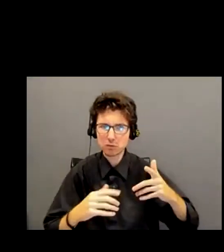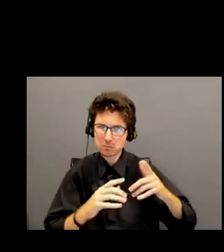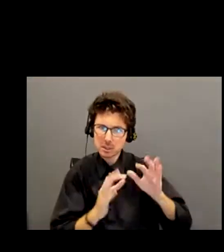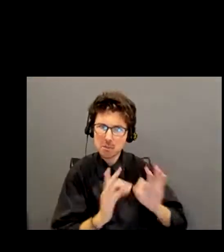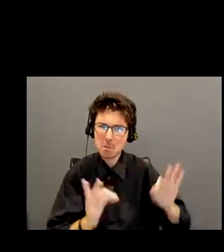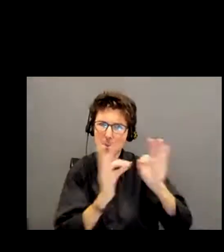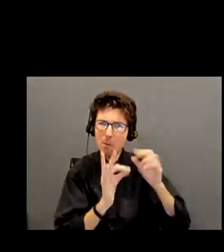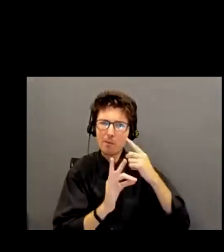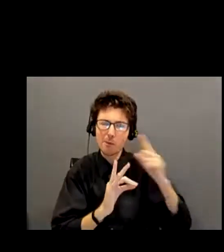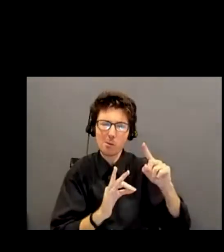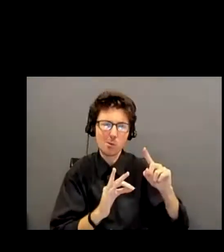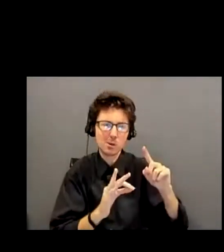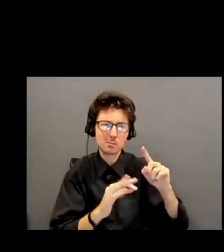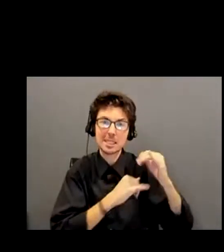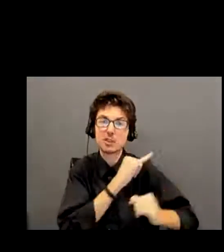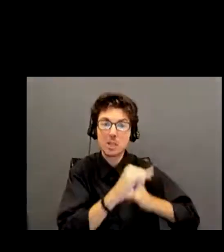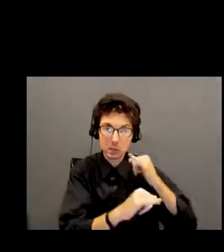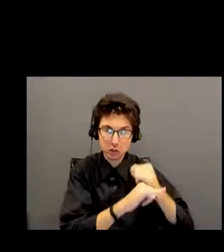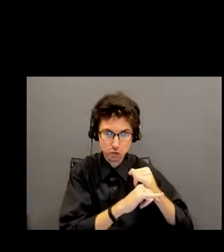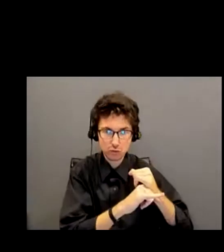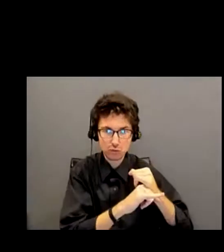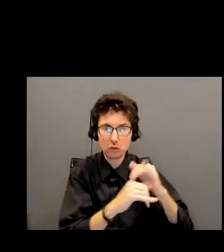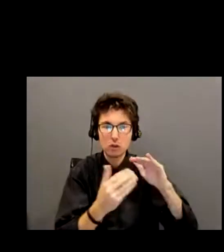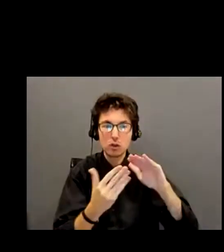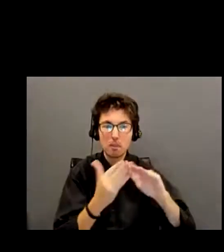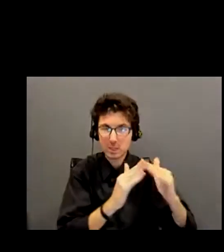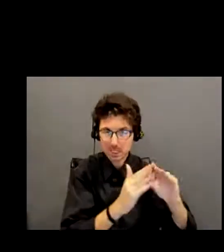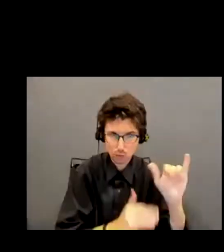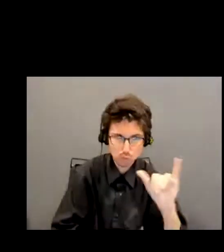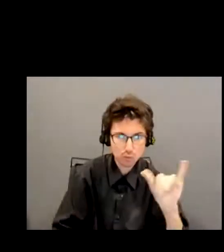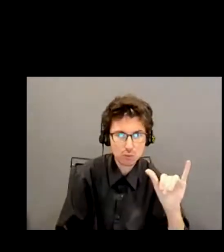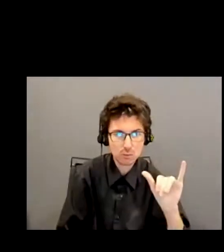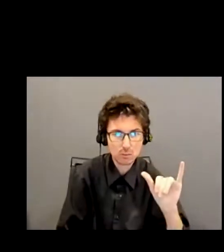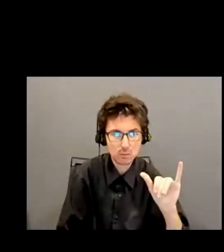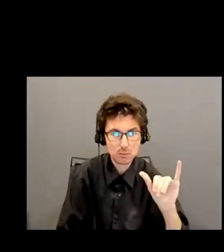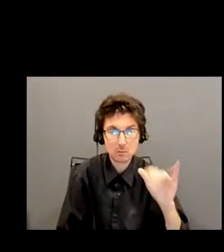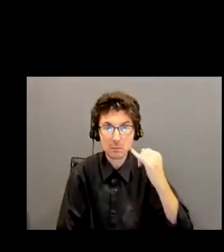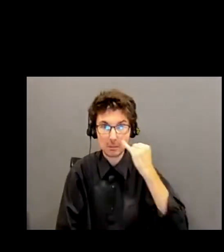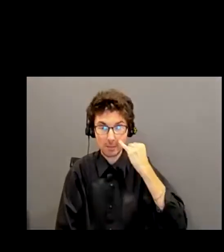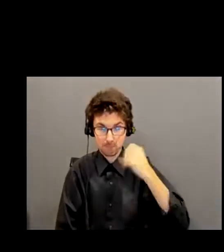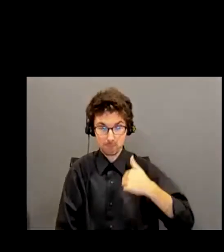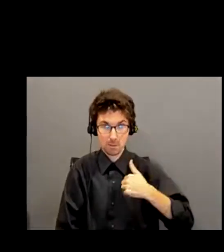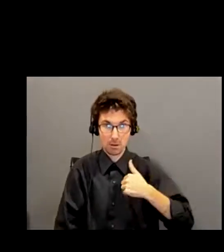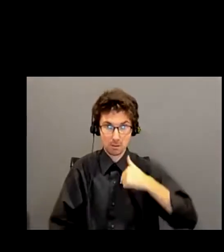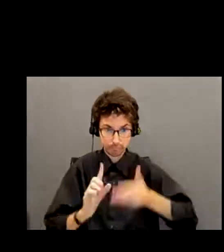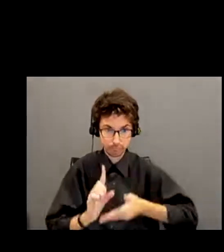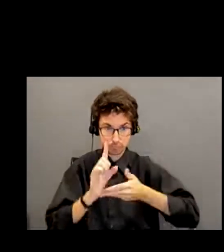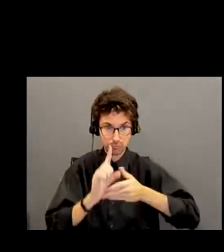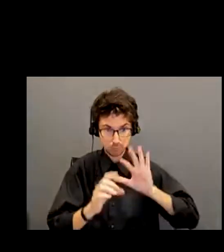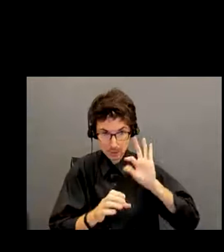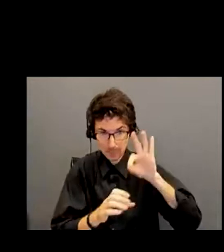international comme la CRPD un outil important pour apporter un